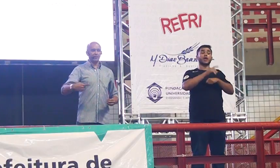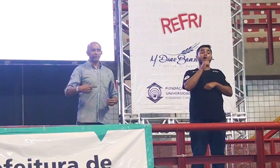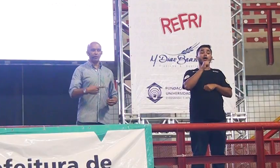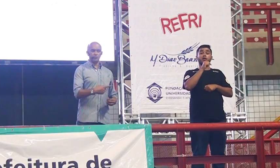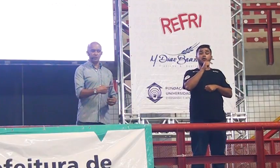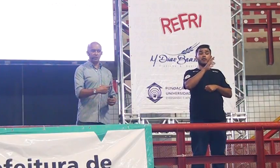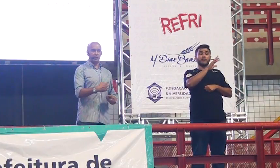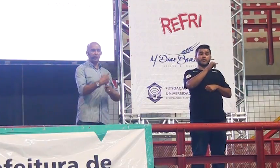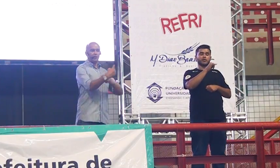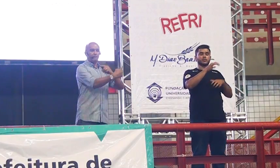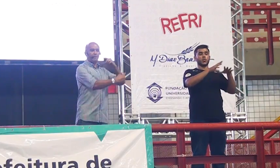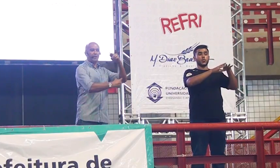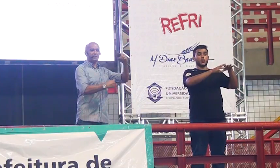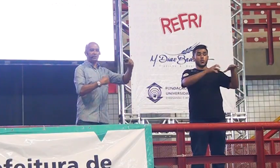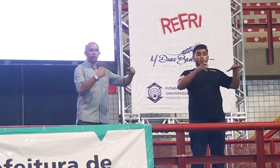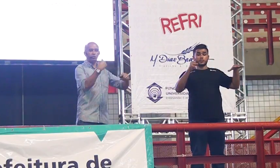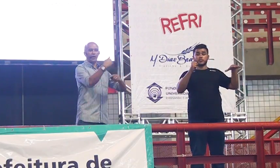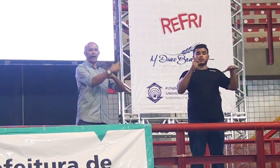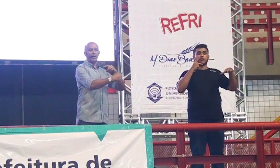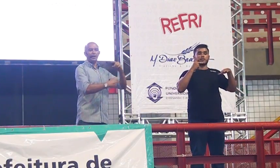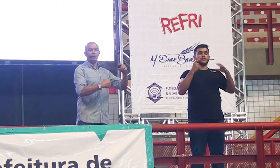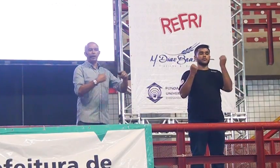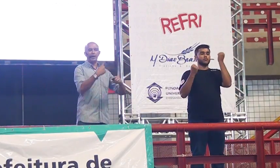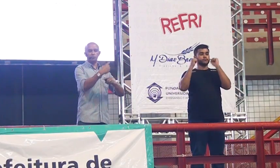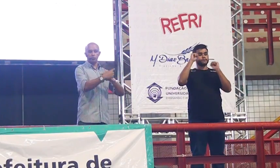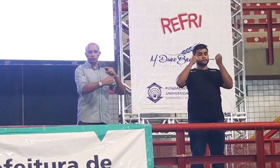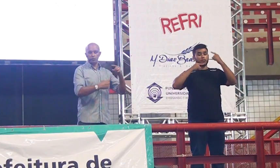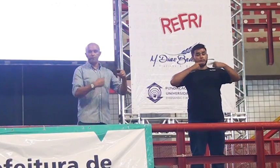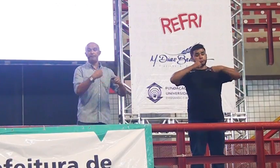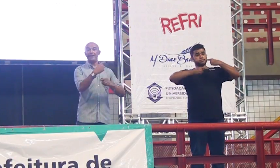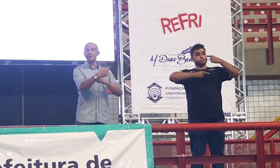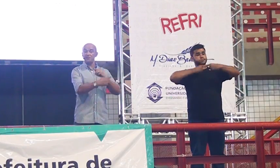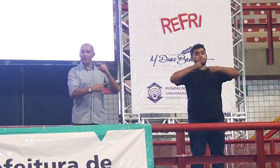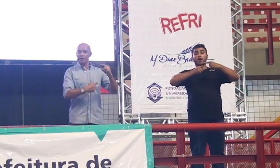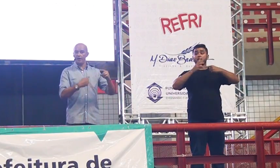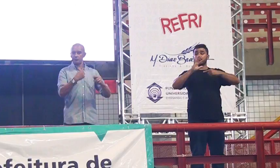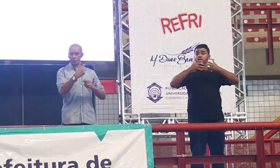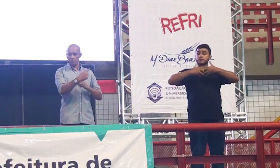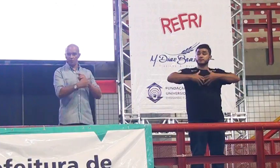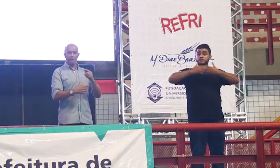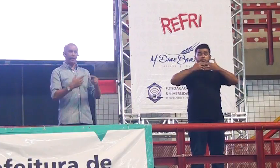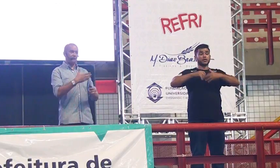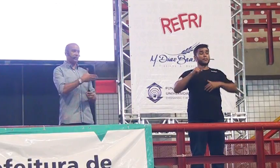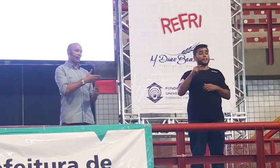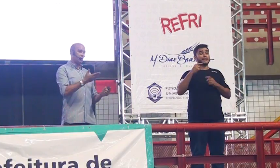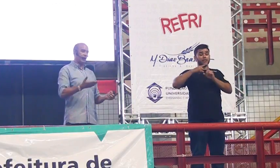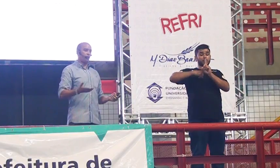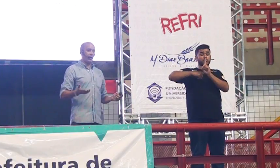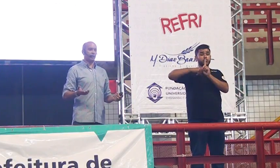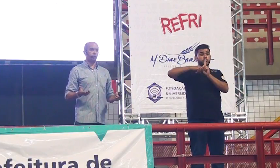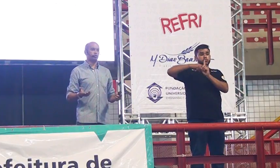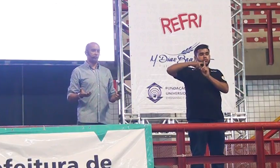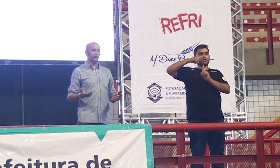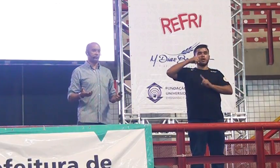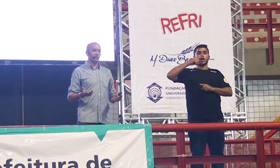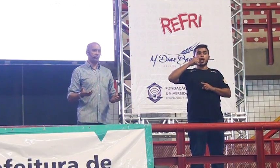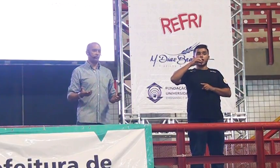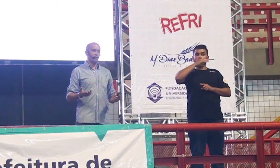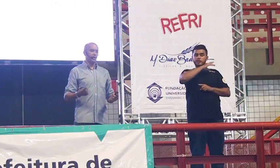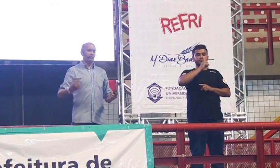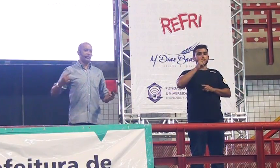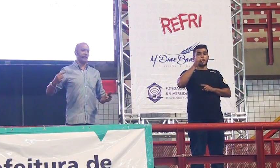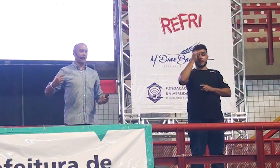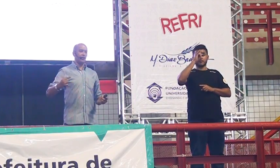que ir para dentro da usina para circular o reator, para esfriar o reator, para evitar que o reator sofra